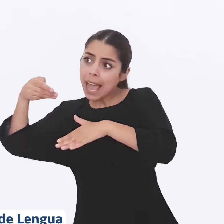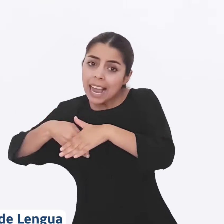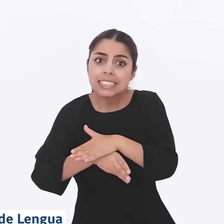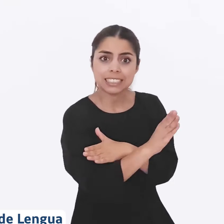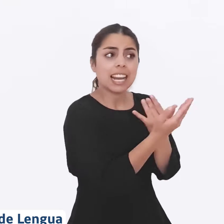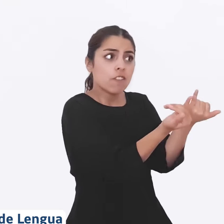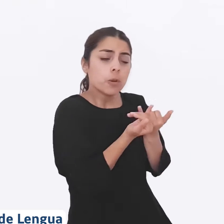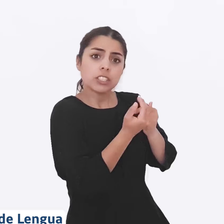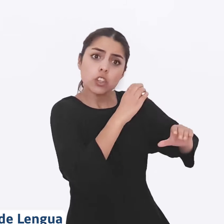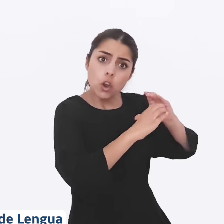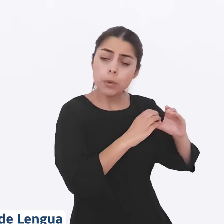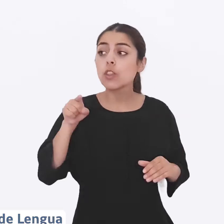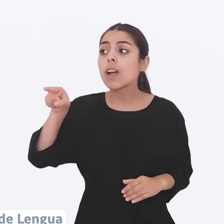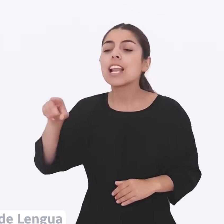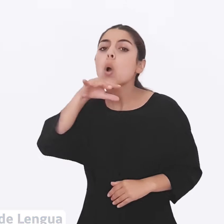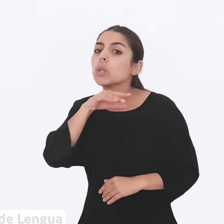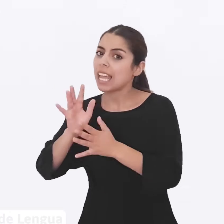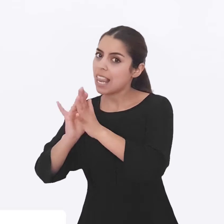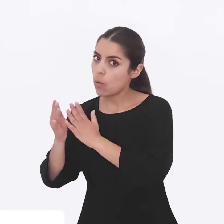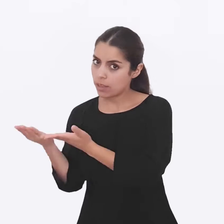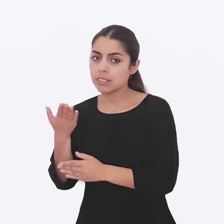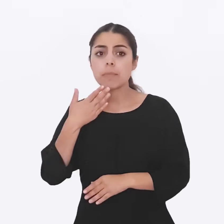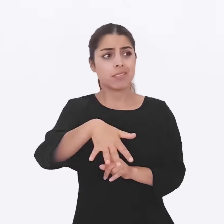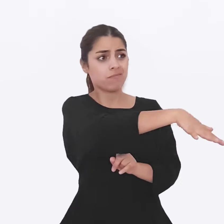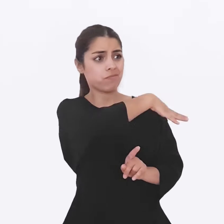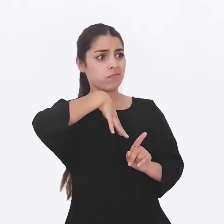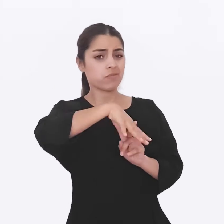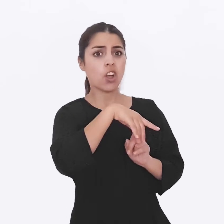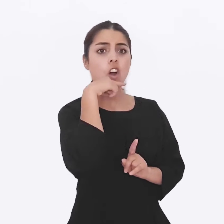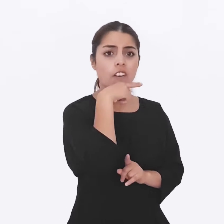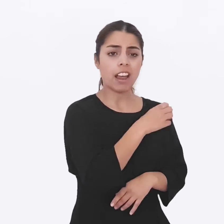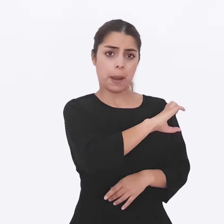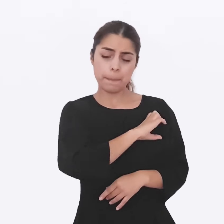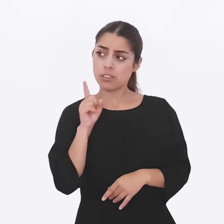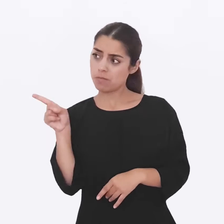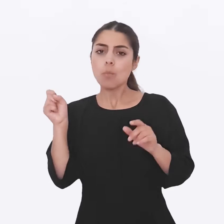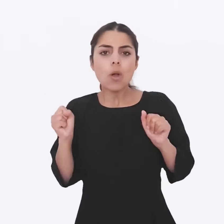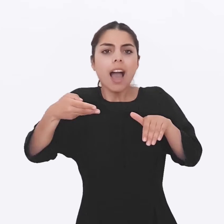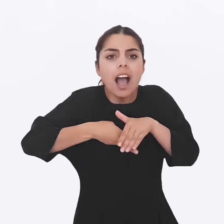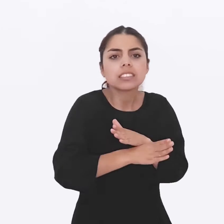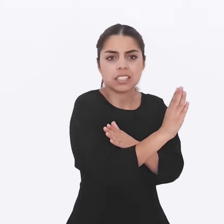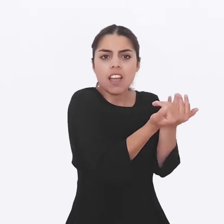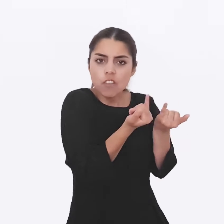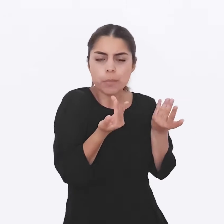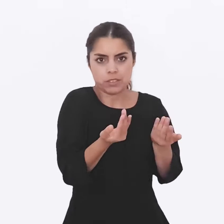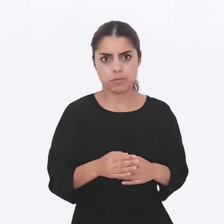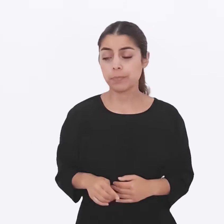la información y a la comunicación cuando el estudiante sordo es usuario de dicha lengua y el entorno escolar es usuario del español.